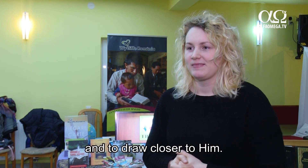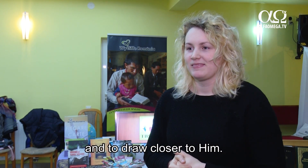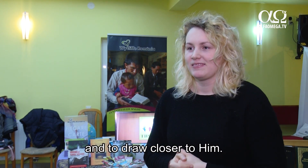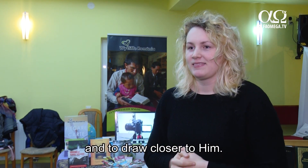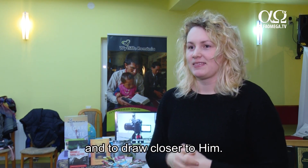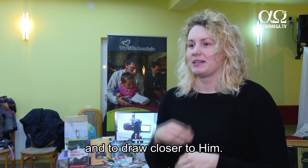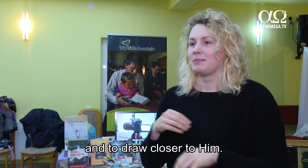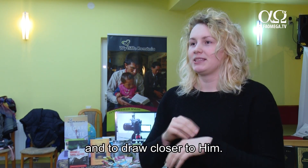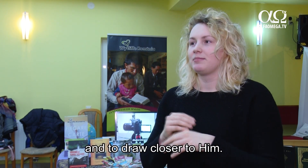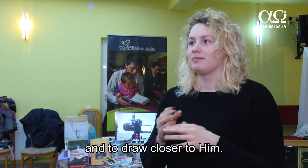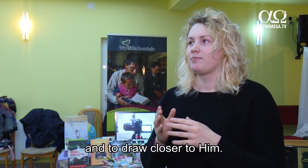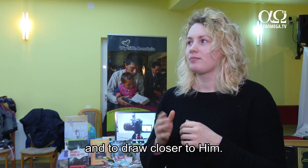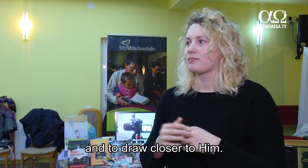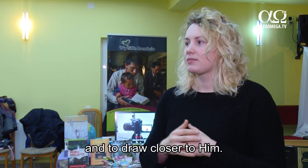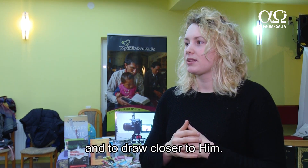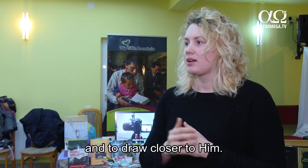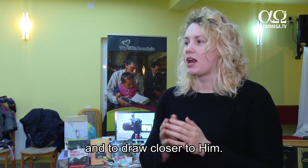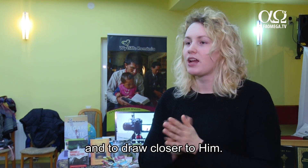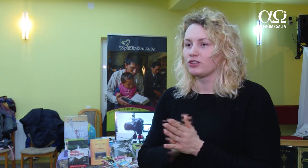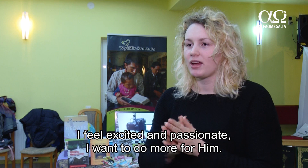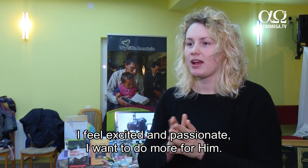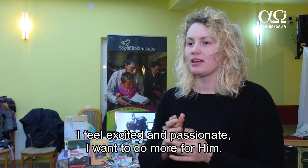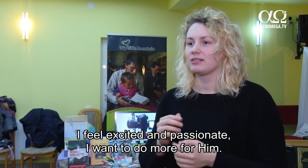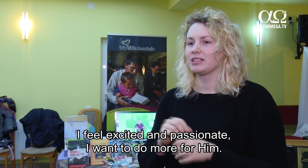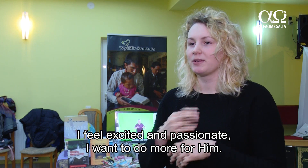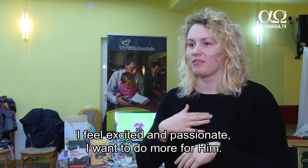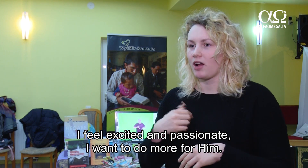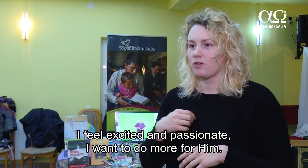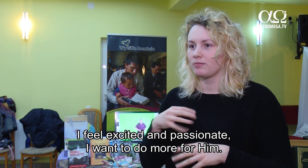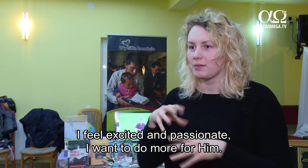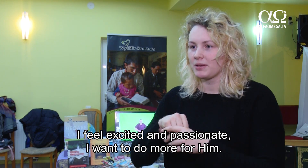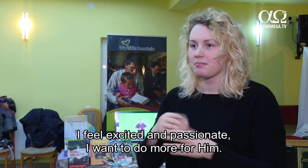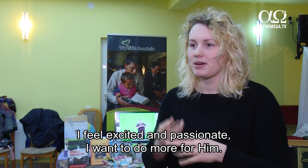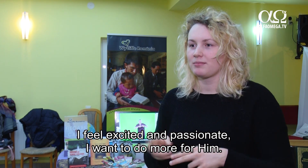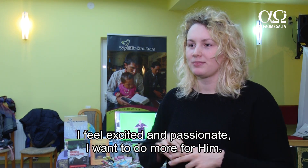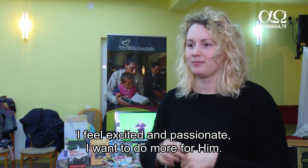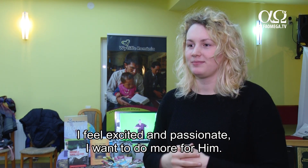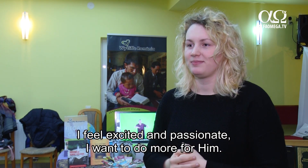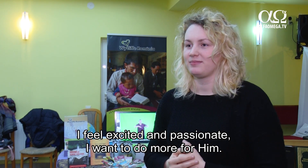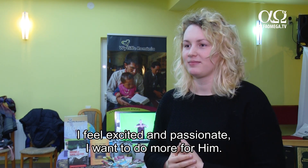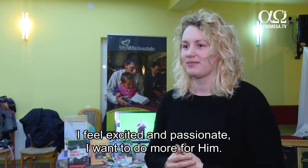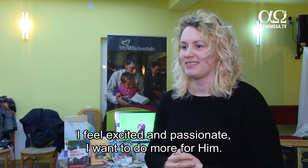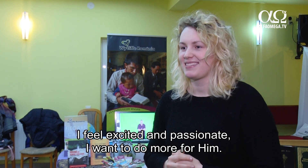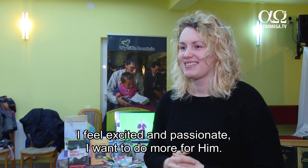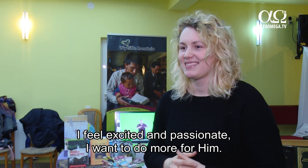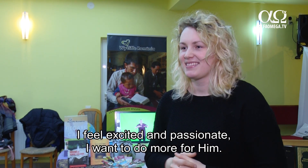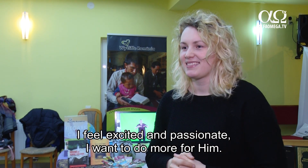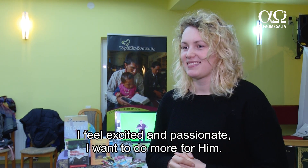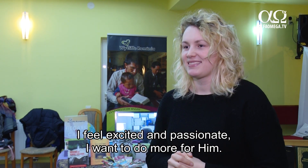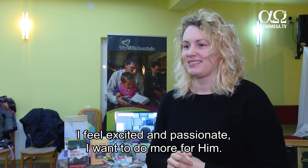comunitatea noastră și să ne apropiem mai mult de El. Mă simt pasionată, înflăcărată și vreau să fac mai